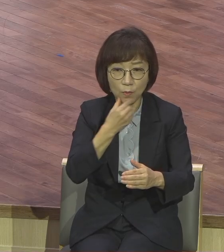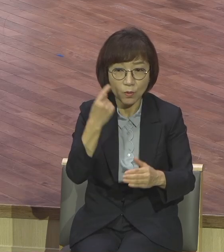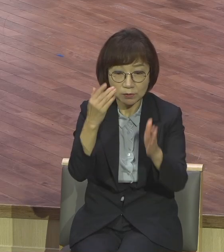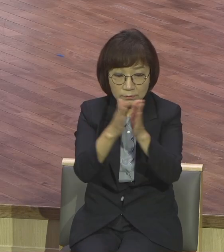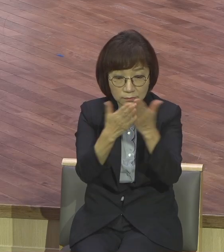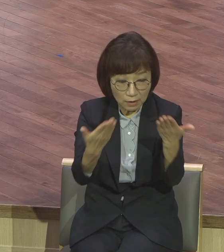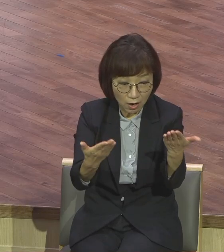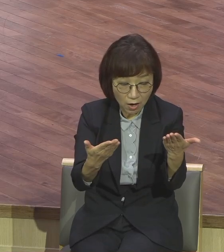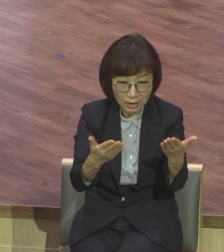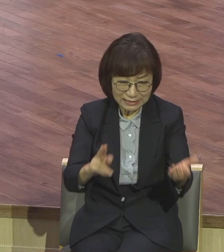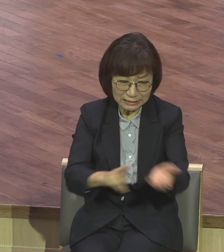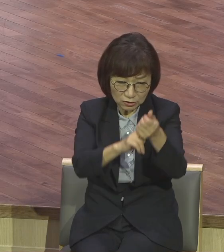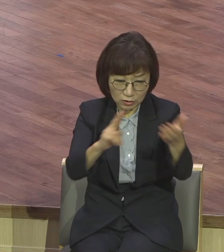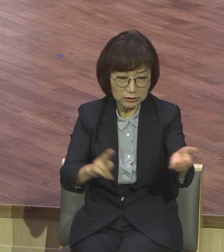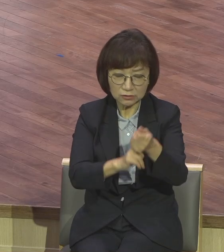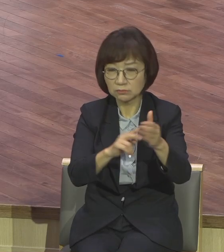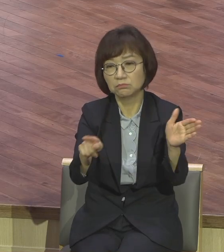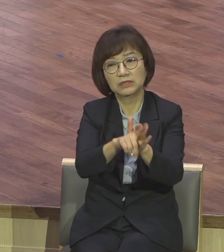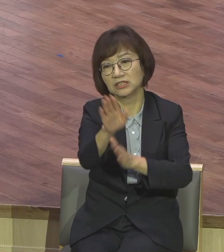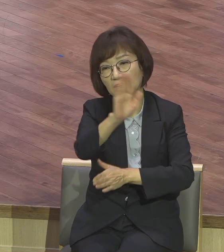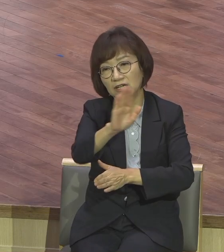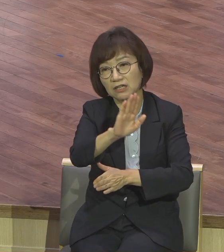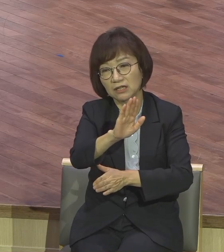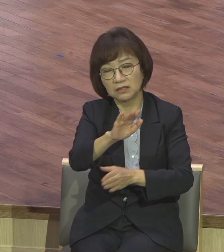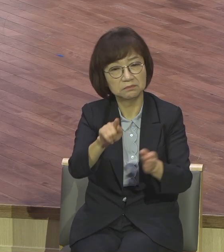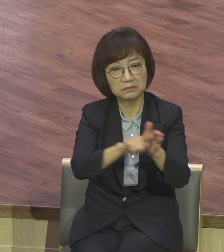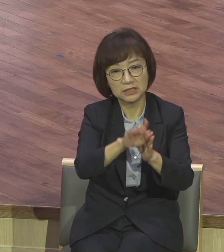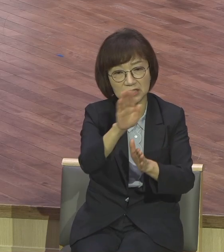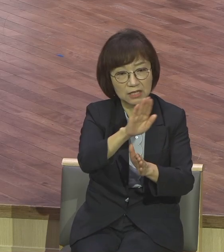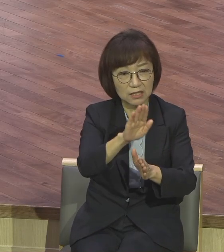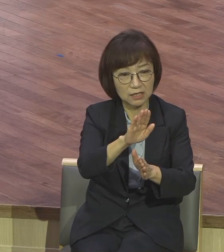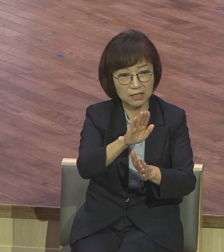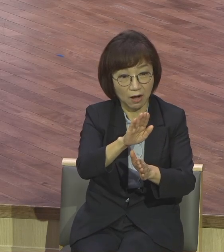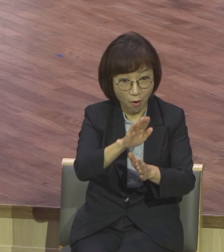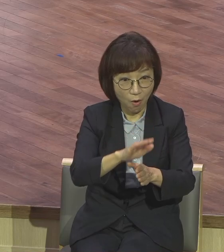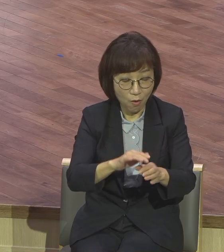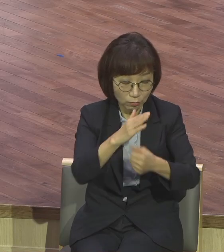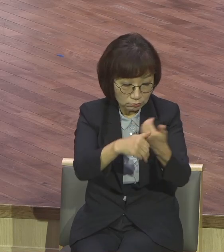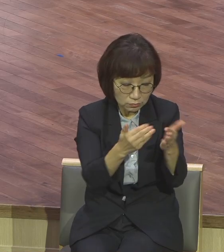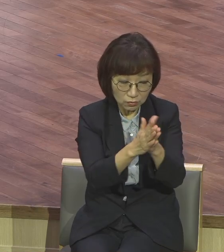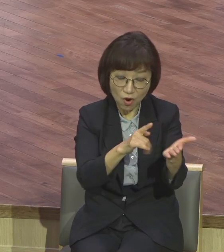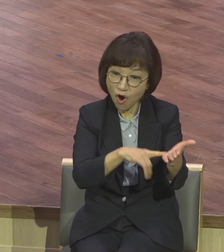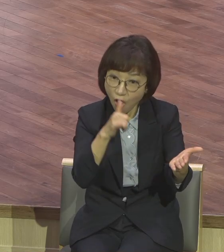졸업해가 목사가 됩니다. 그래서 이 통합적은 WCC, 에큐메니칼,